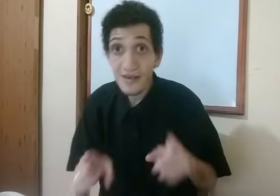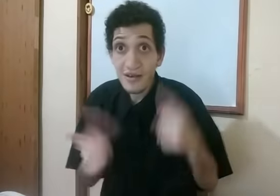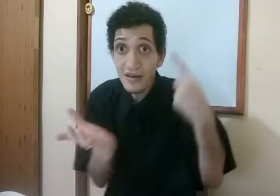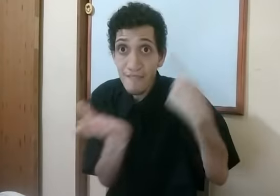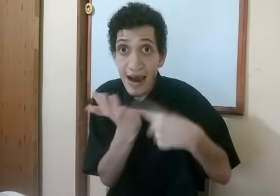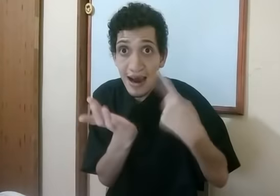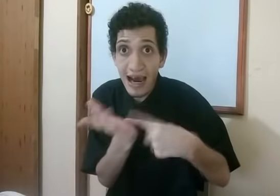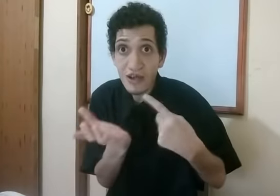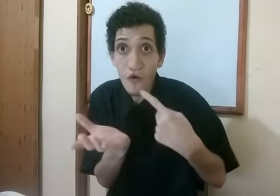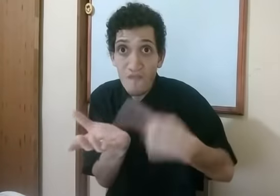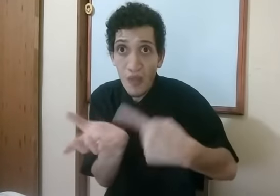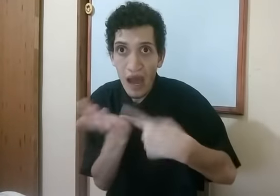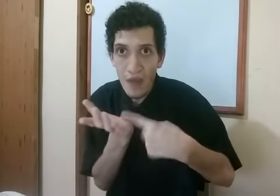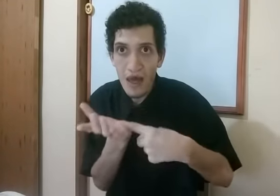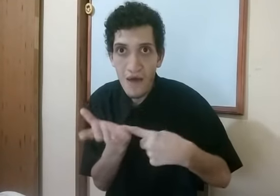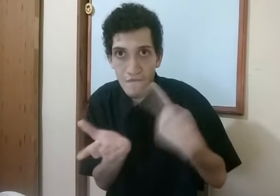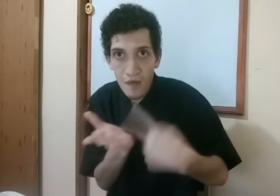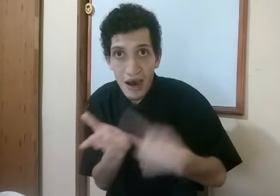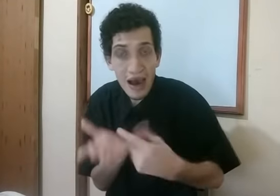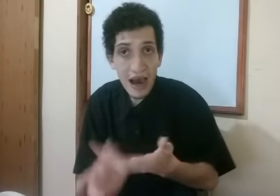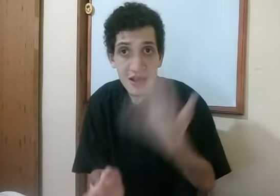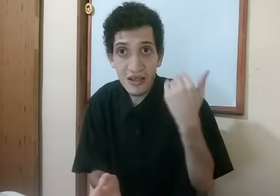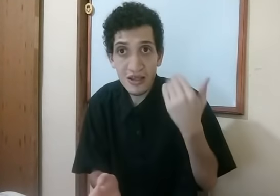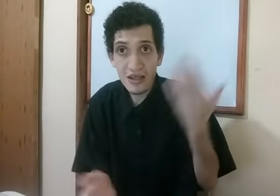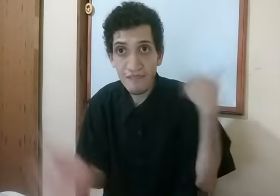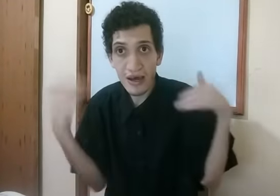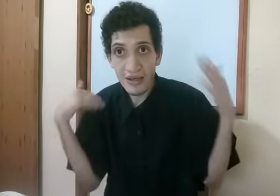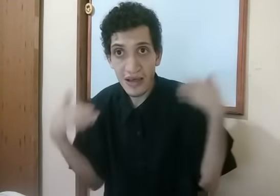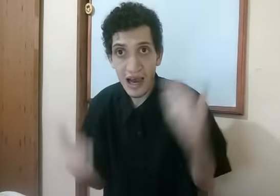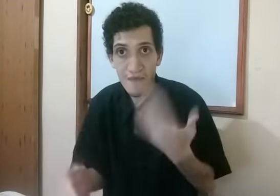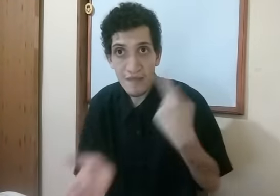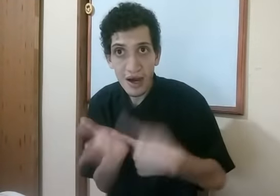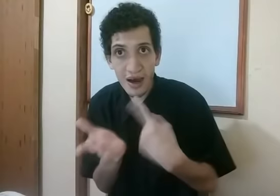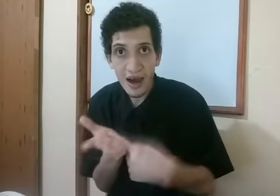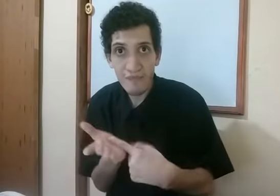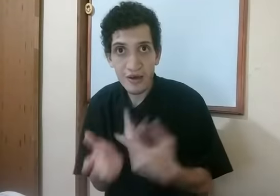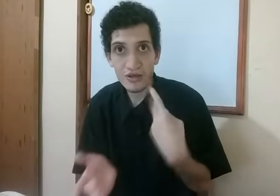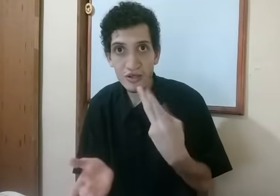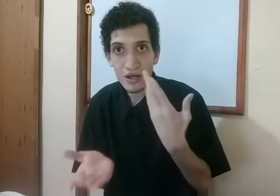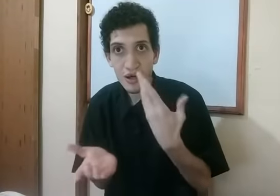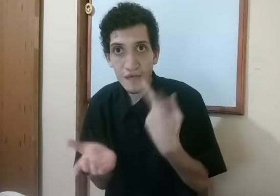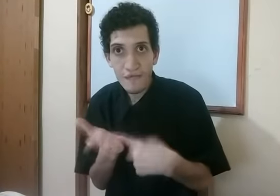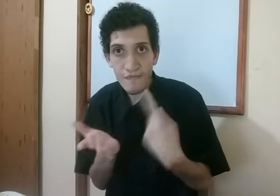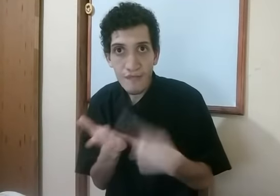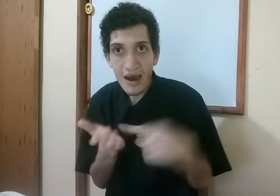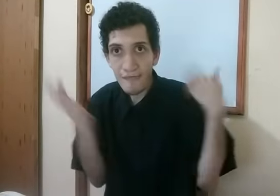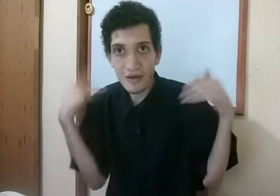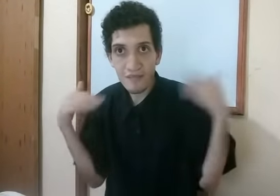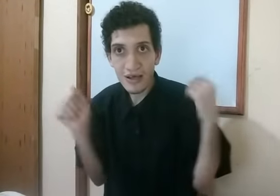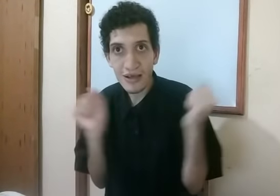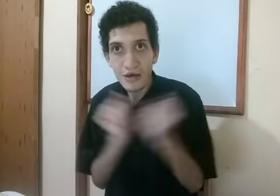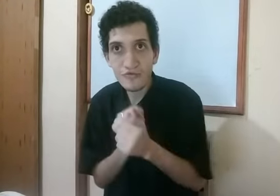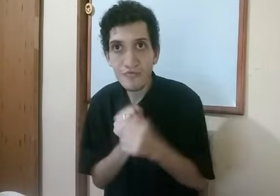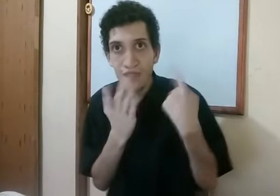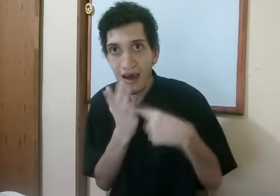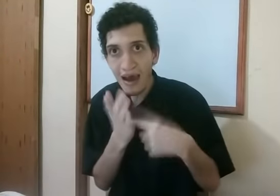Isso é marcar e combinar, né? Não marcar e ir e passear, nem marcar para a gente. Não marcar para a gente passear junto, não marcar